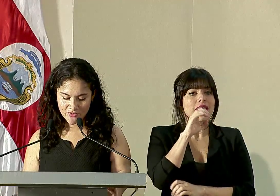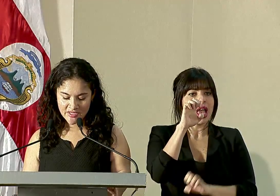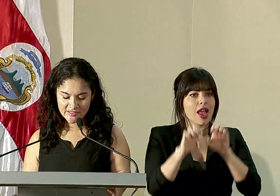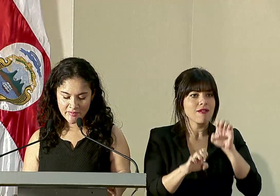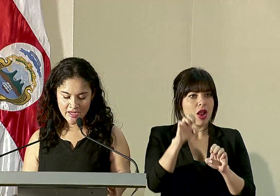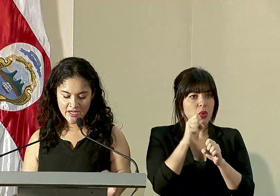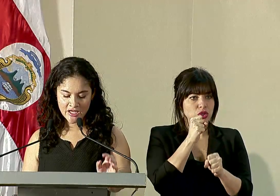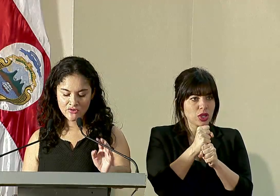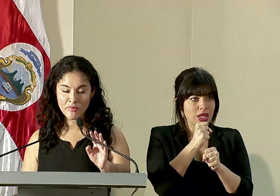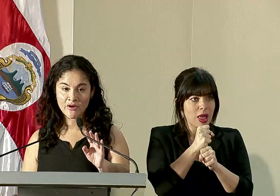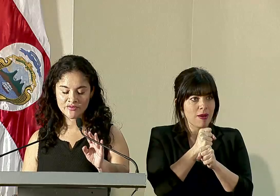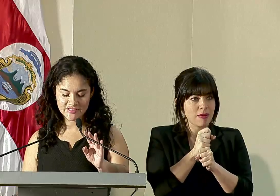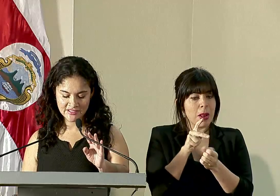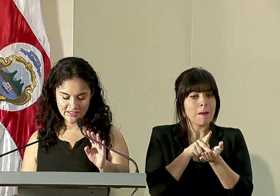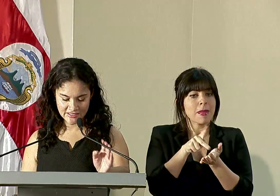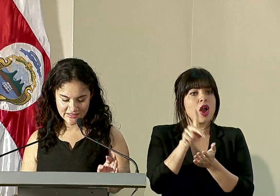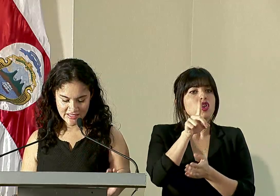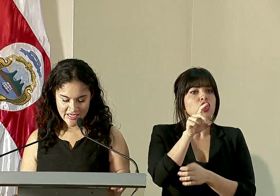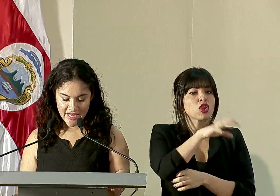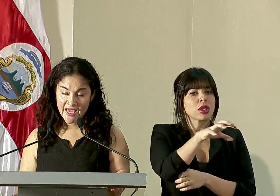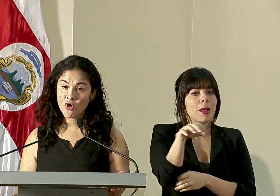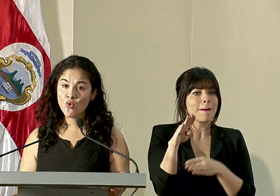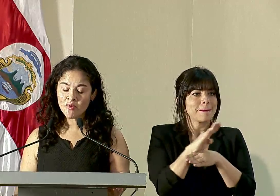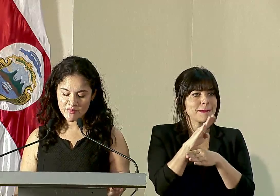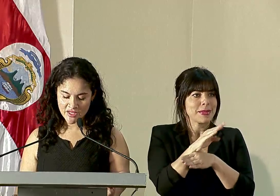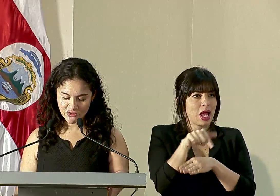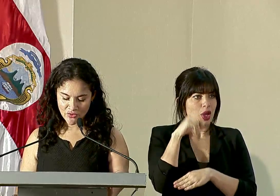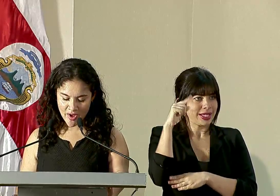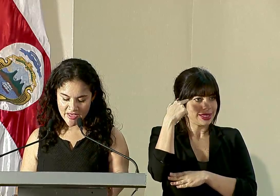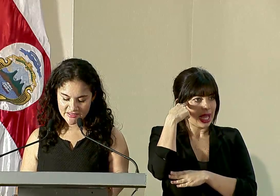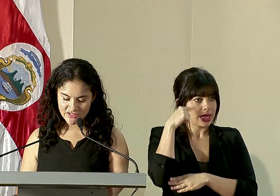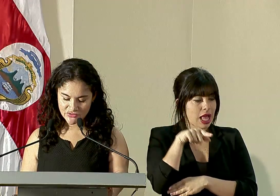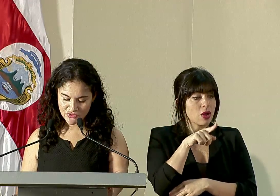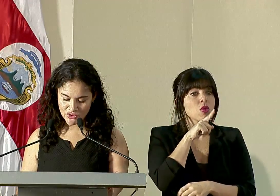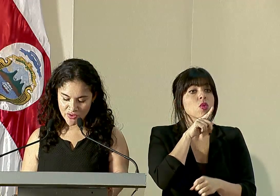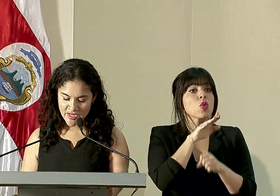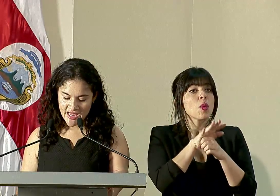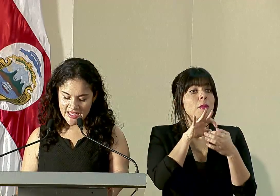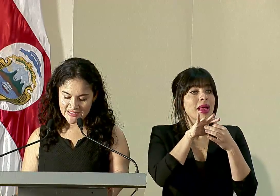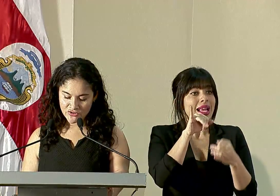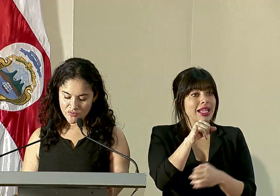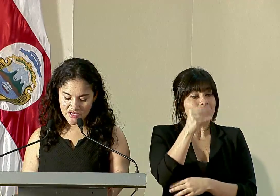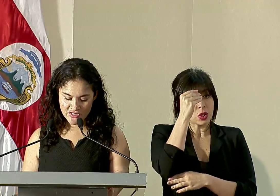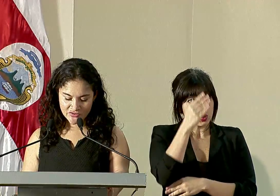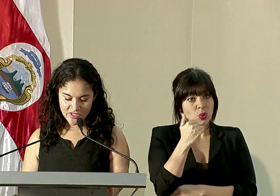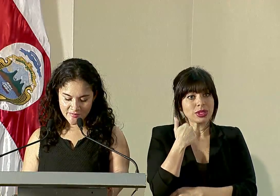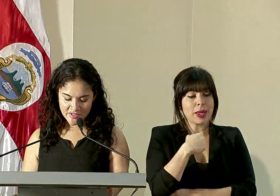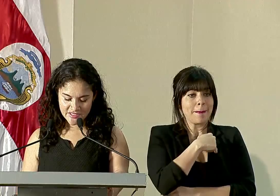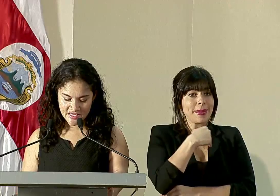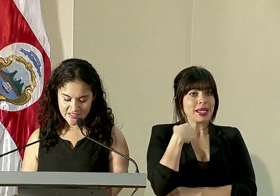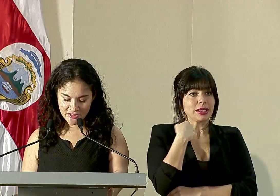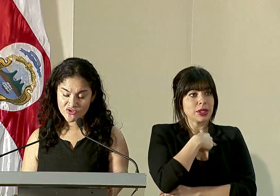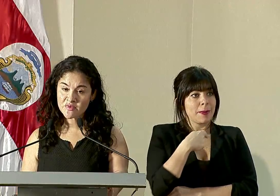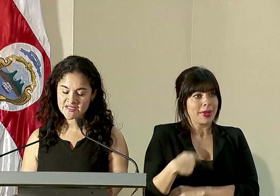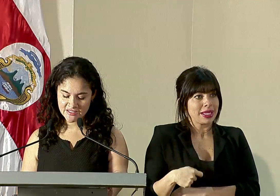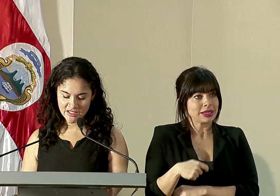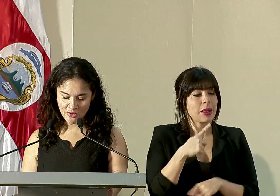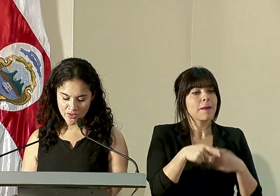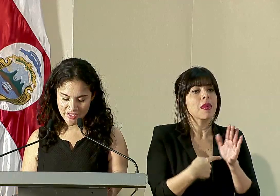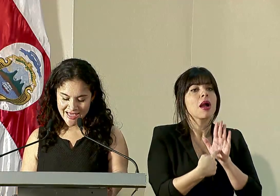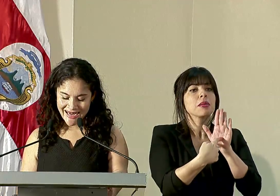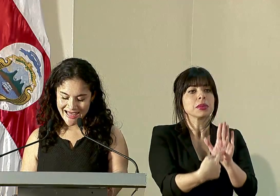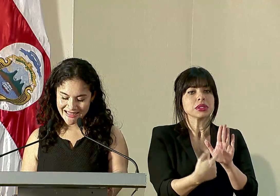desempeño que se pagan en los bancos estatales. En cumplimiento a esta instrucción, el señor Ministro de la Presidencia nos